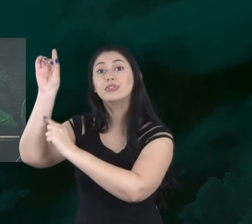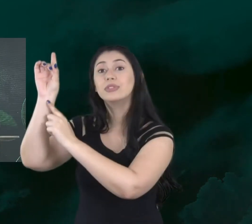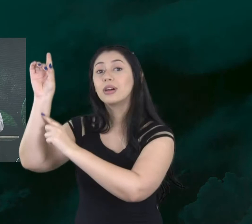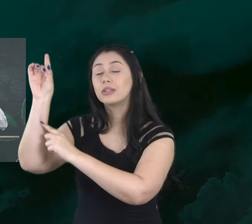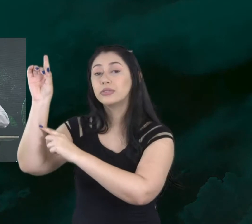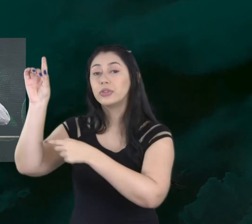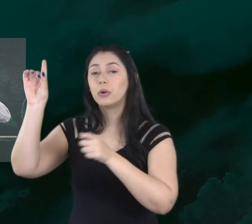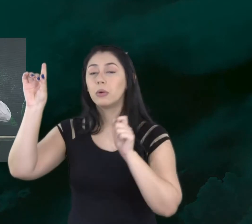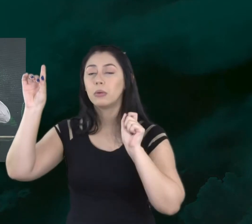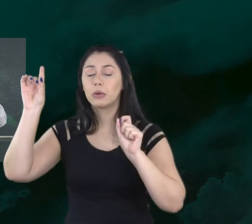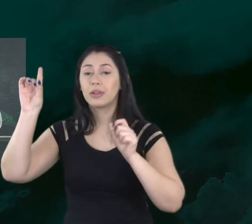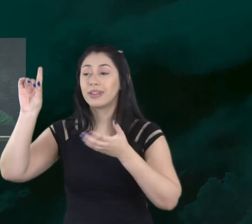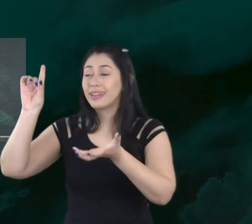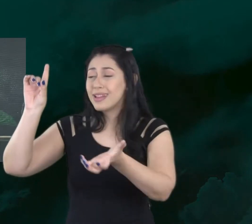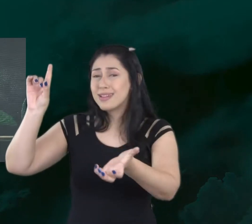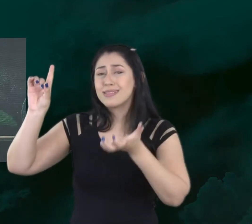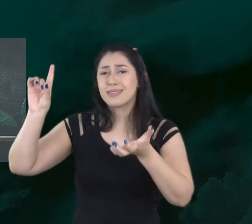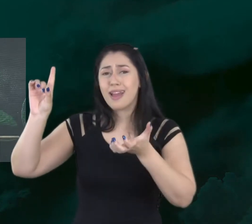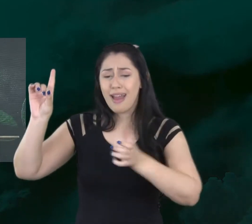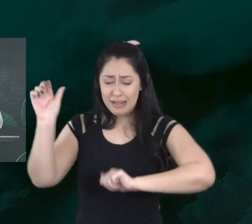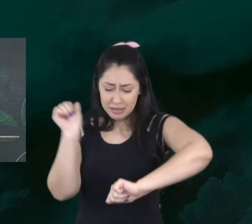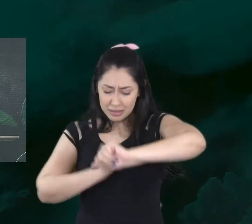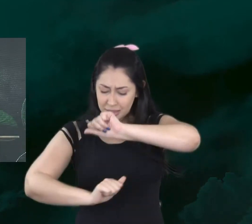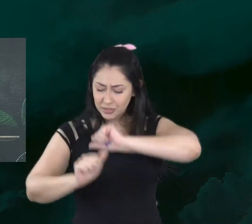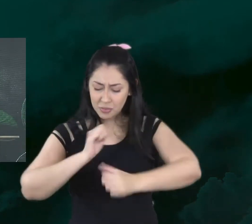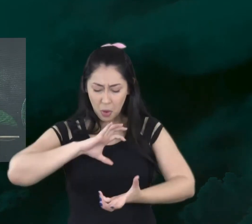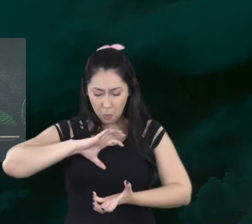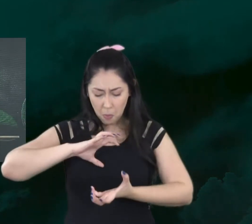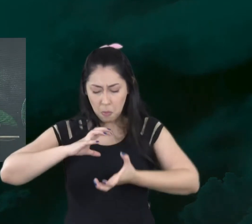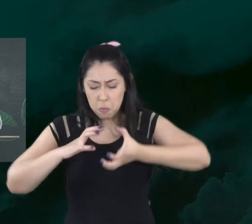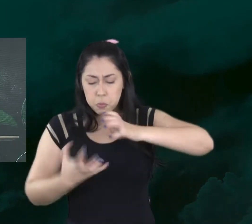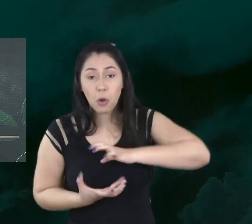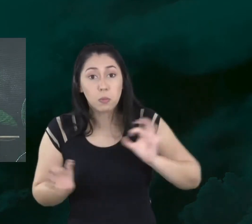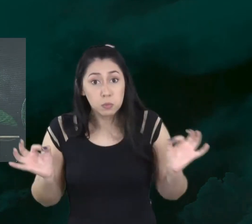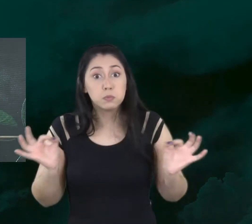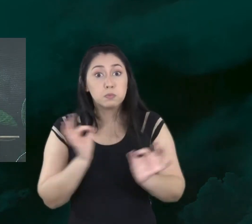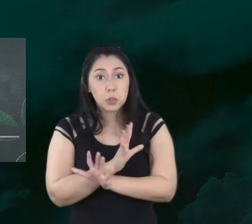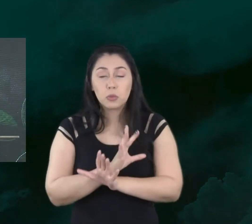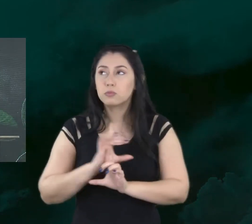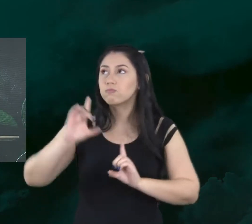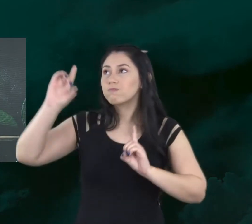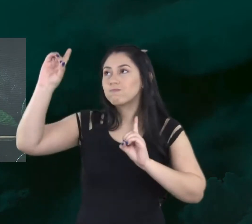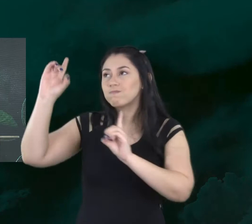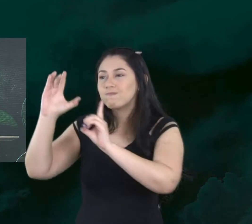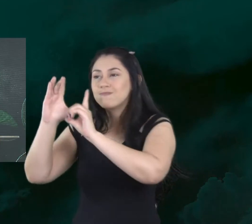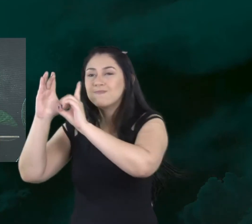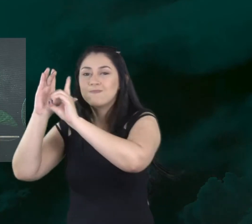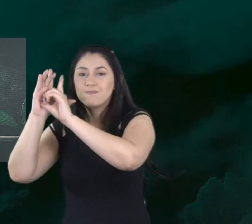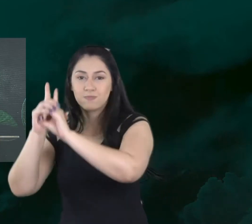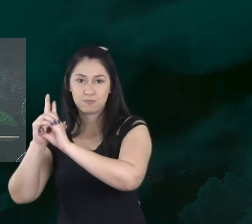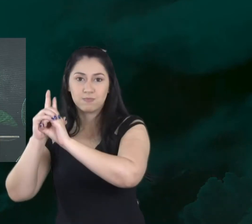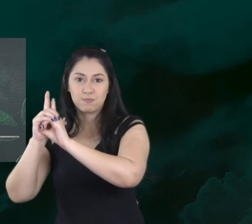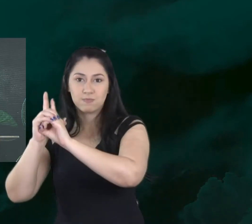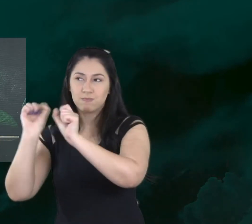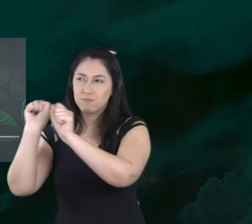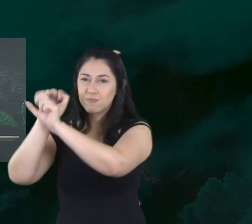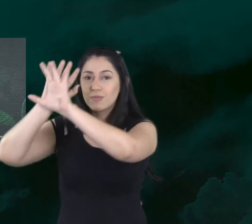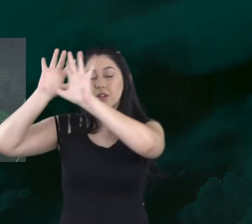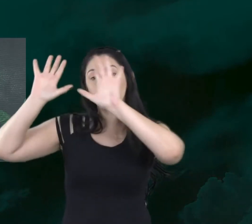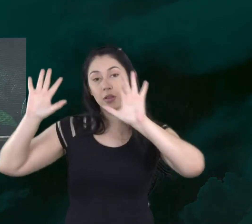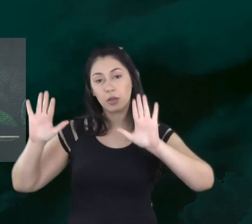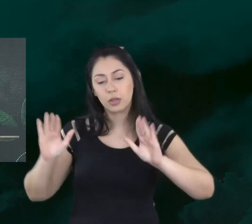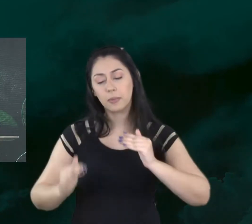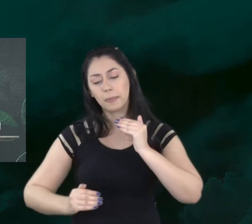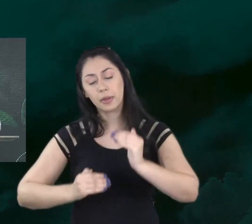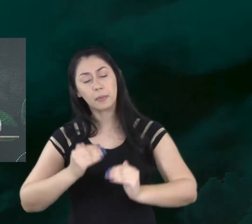nos transformar, Ele quer nos receber para dentro de si. Isso nós então vimos mais para frente, nós vimos